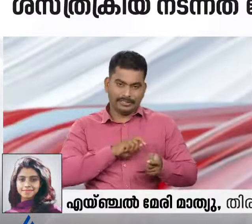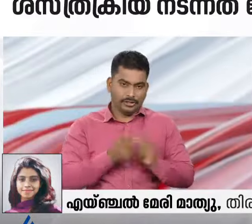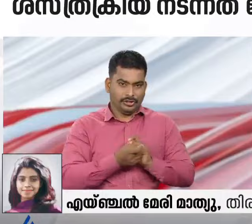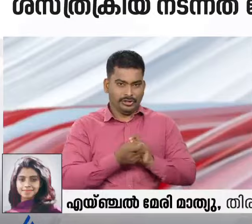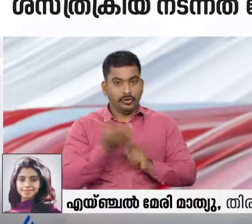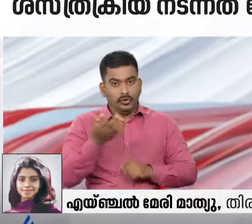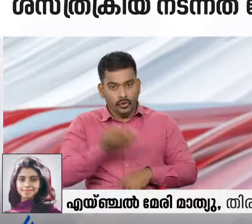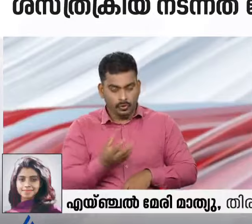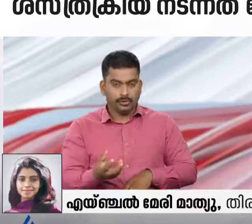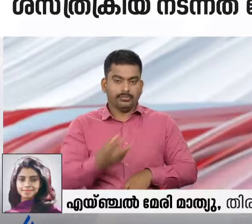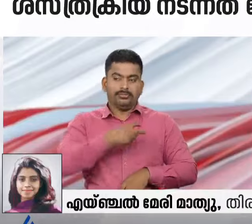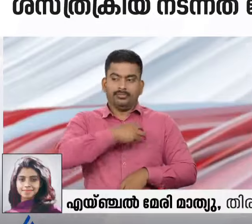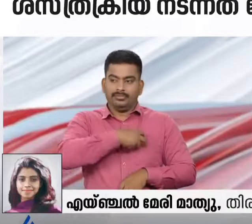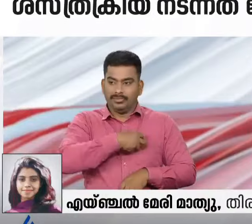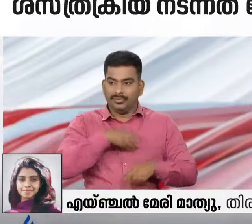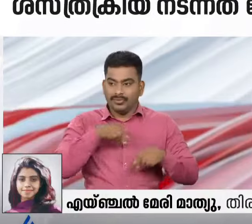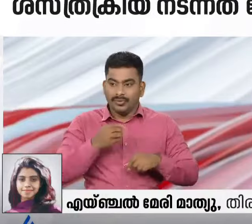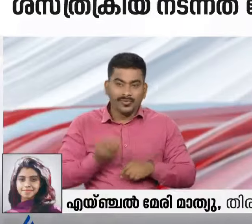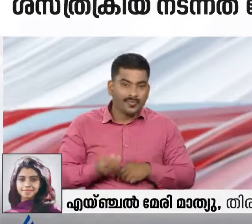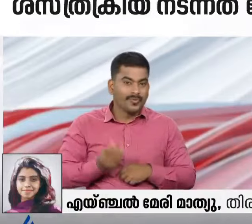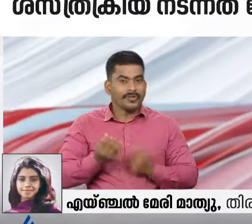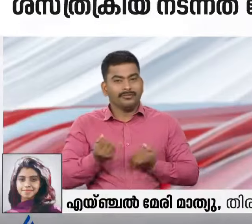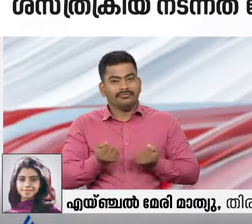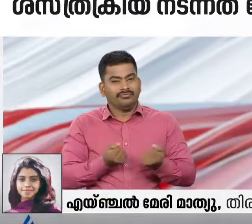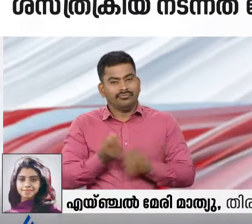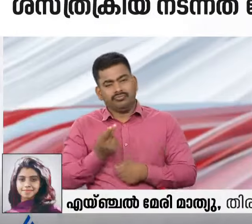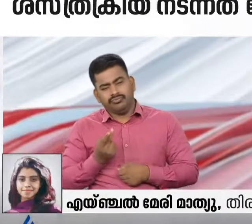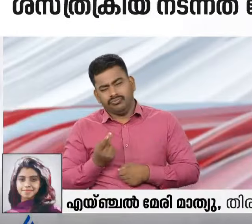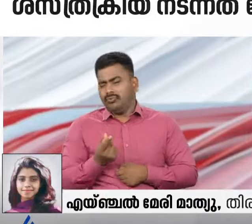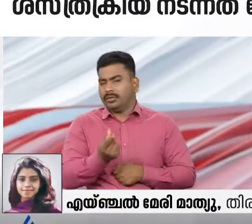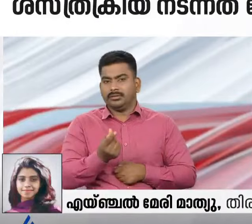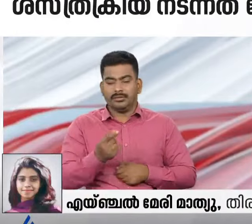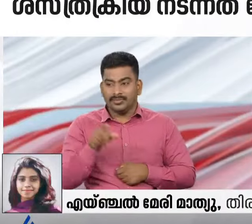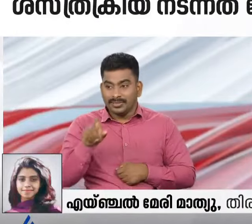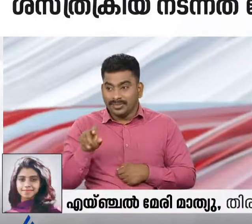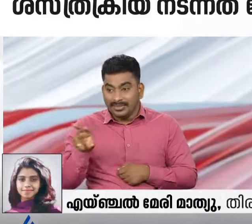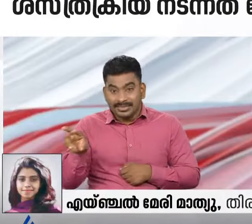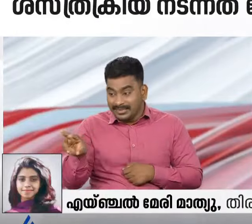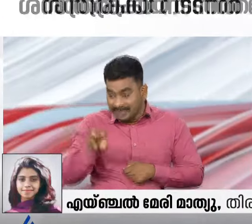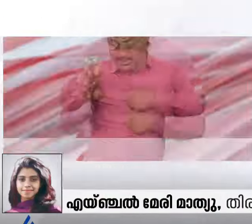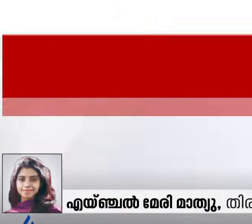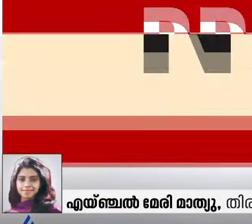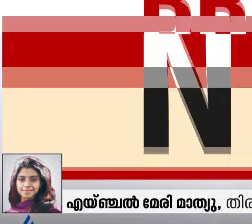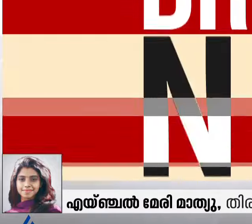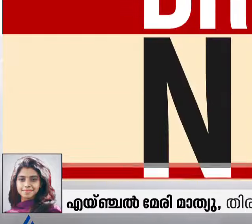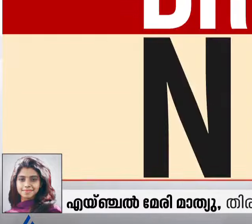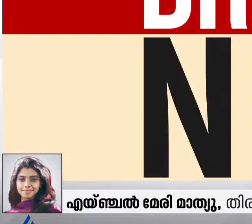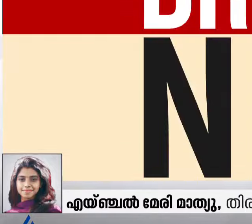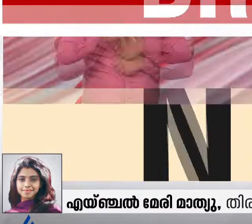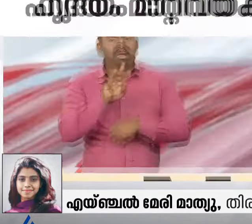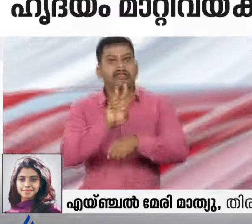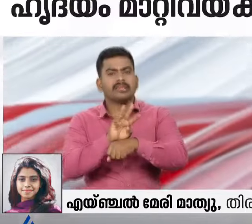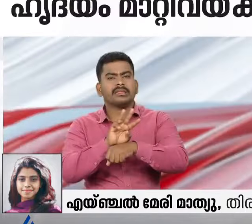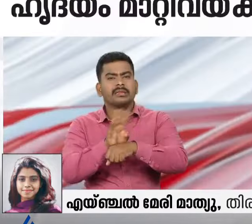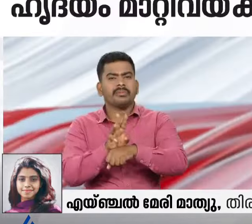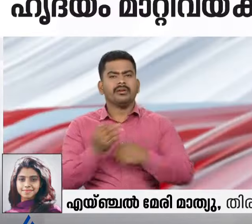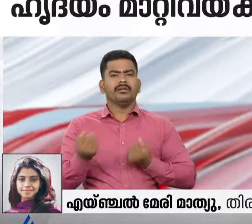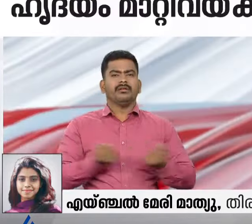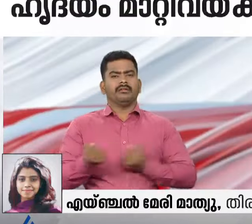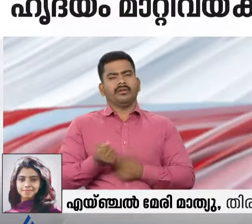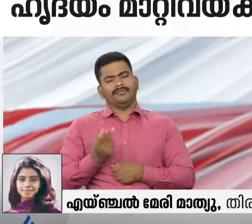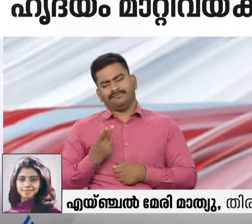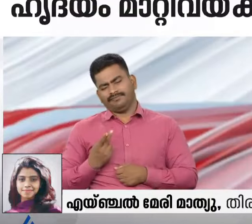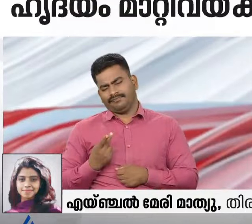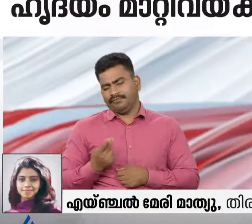പോലീസ് എസ്കോർട്ടോടുകൂടി അതിവേഗം കിംസ് ആശുപത്രിയിൽ നിന്ന് 3 മിനിറ്റ് കൊണ്ടാണ് ശ്രീ ചിത്ര ആശുപത്രിയിലേക്ക് ഈ ഹൃദയം എത്തിച്ചത്.